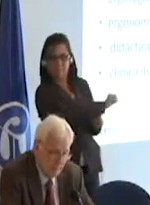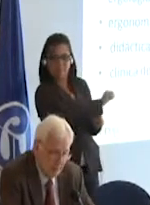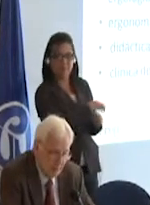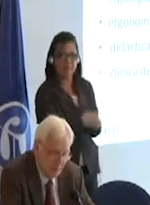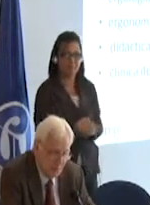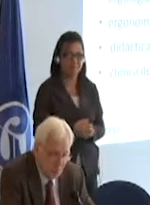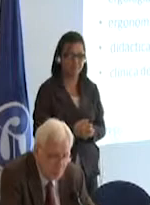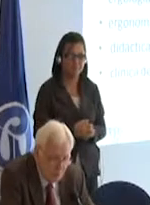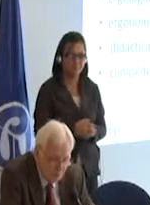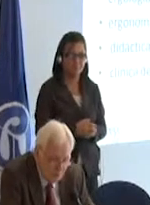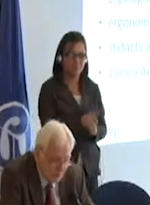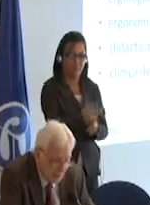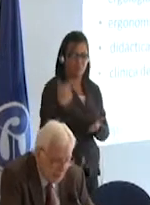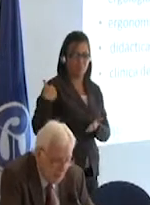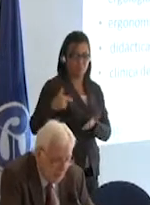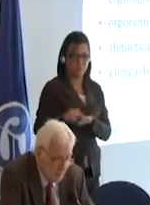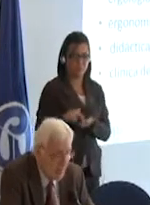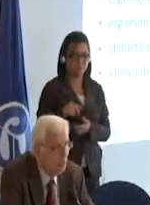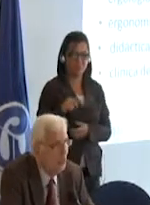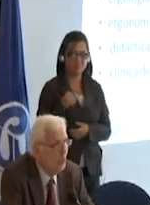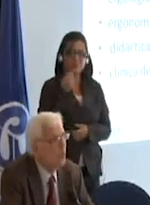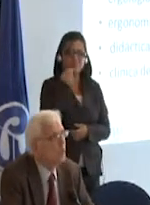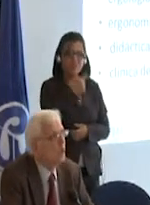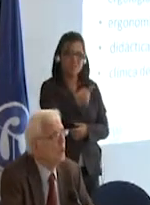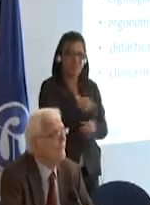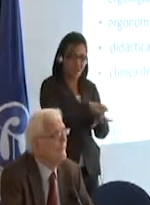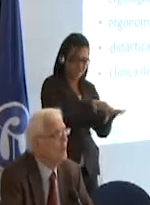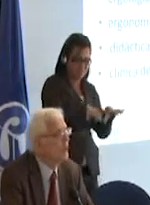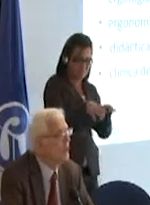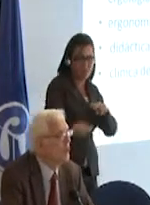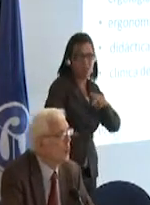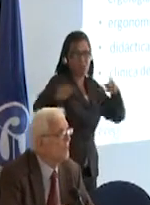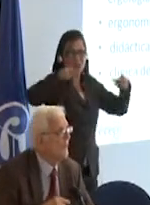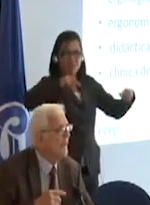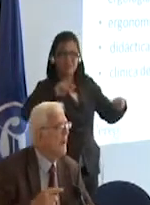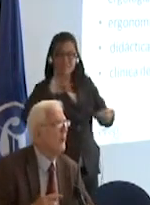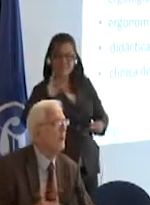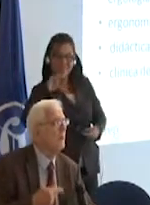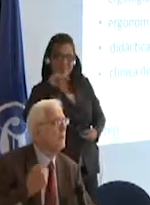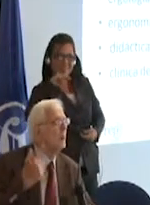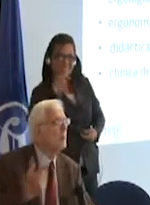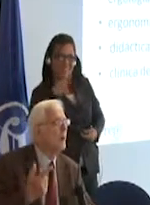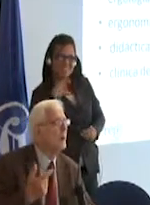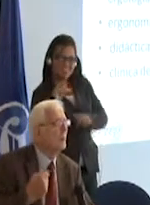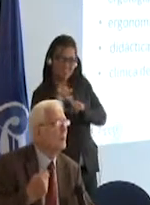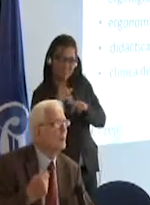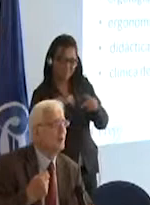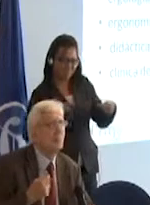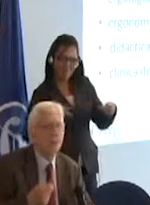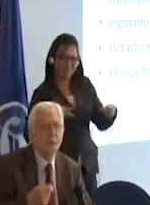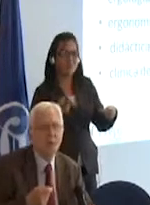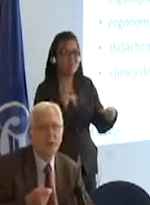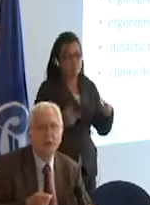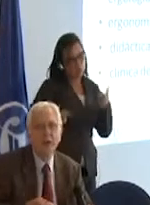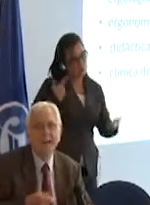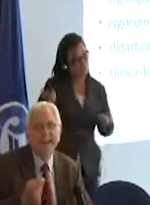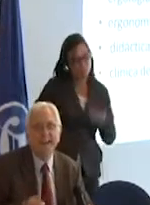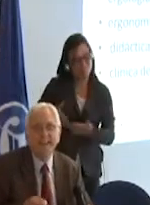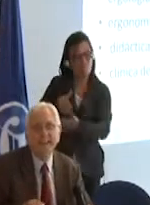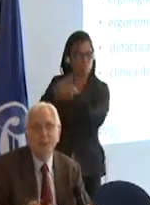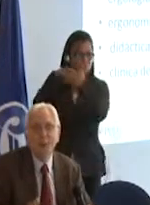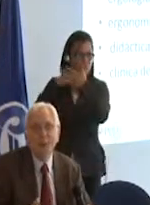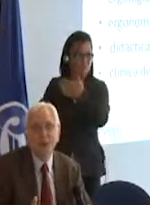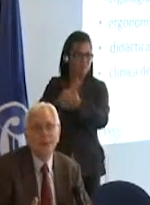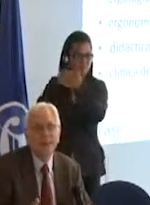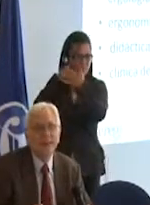Escribe que no solamente la actividad es lo contrario de la inercia, sino que lucha contra la inercia. Este es el